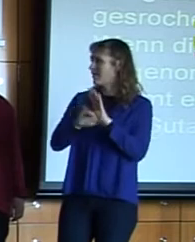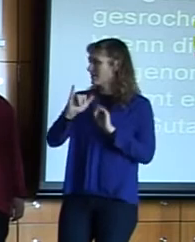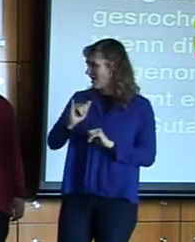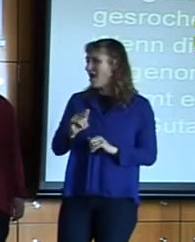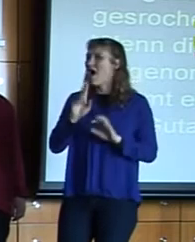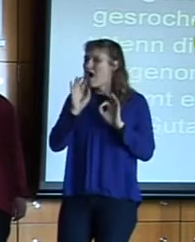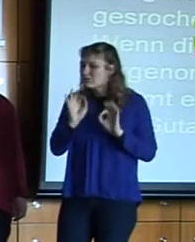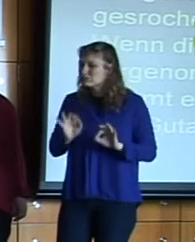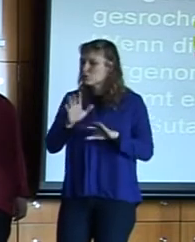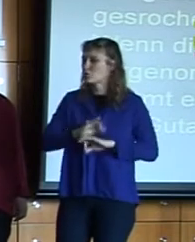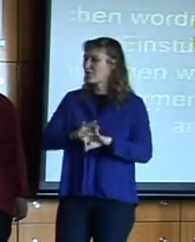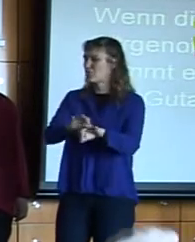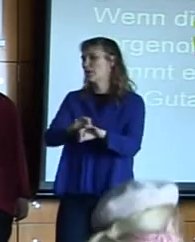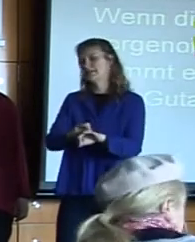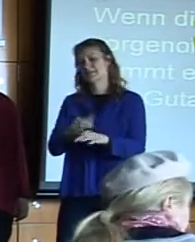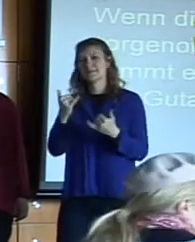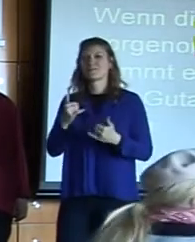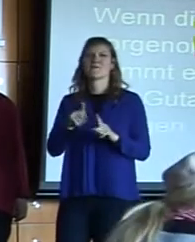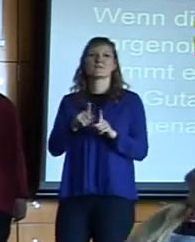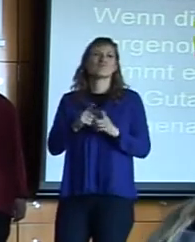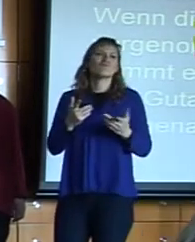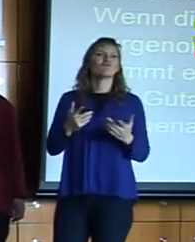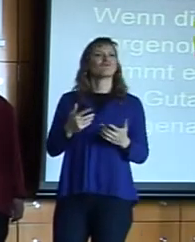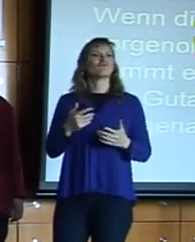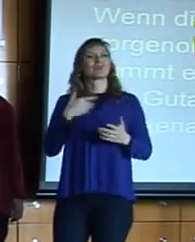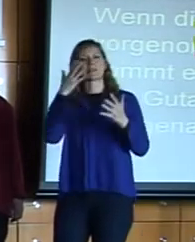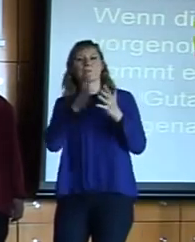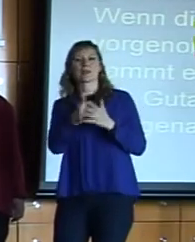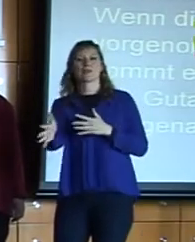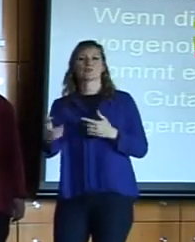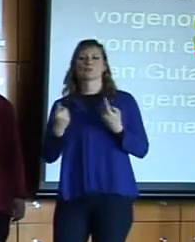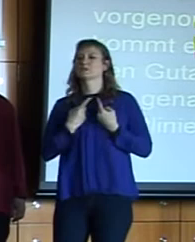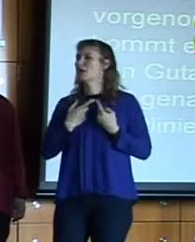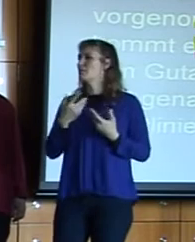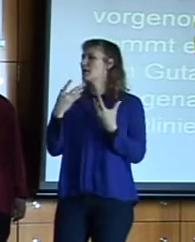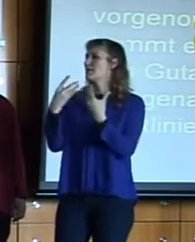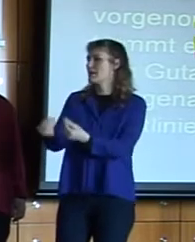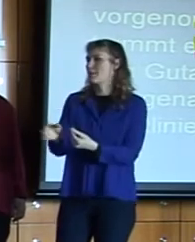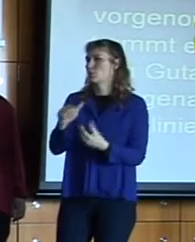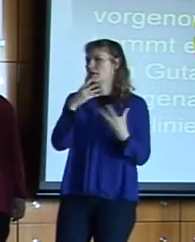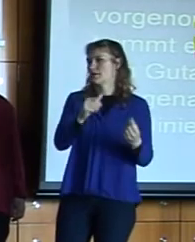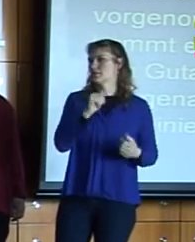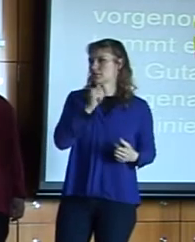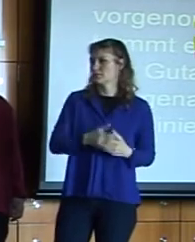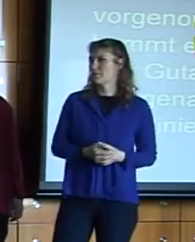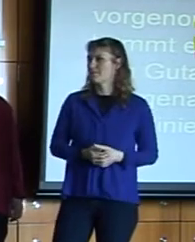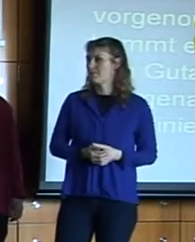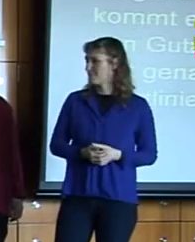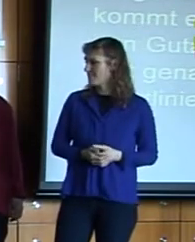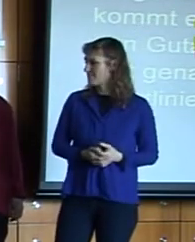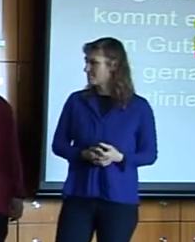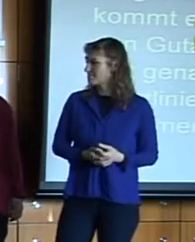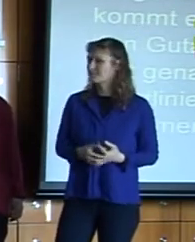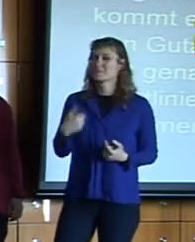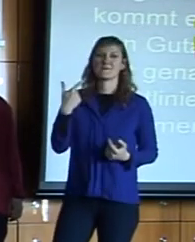genaue Richtlinien, nur es ist immer Auslegungssache, wie die Richtlinien dann im Endeffekt umgesetzt werden. Und ich glaube,